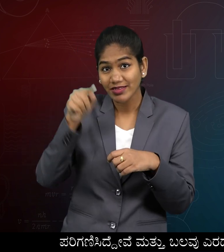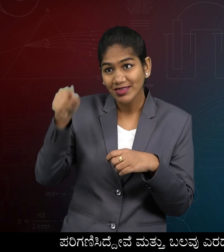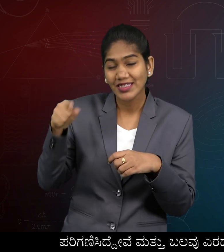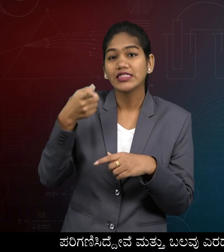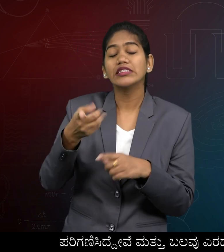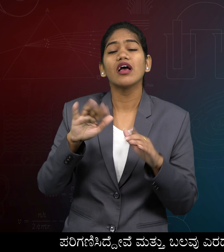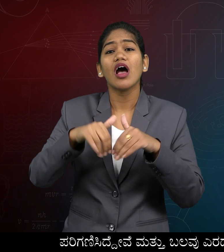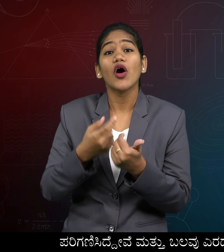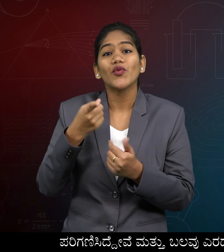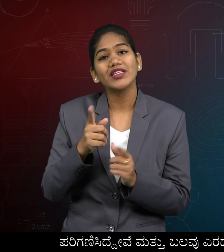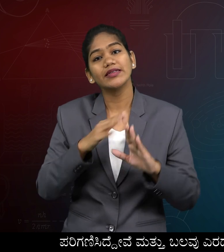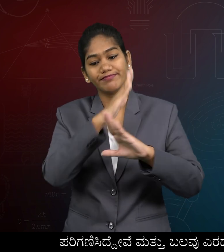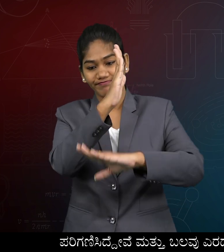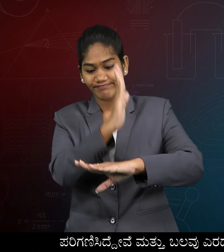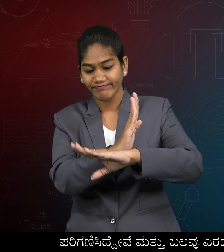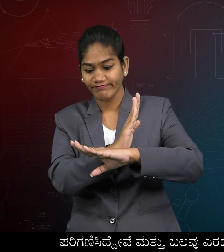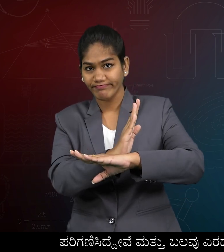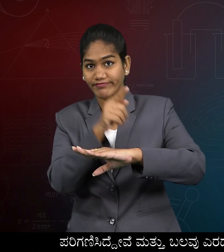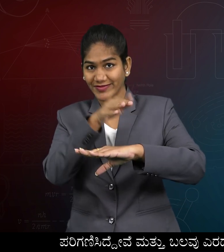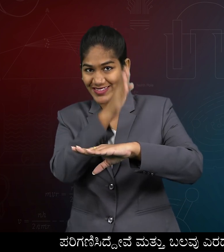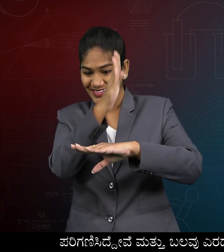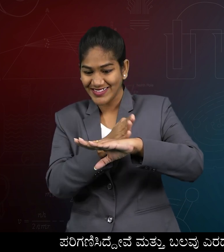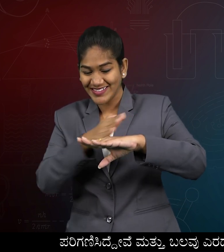ಎರಡಕ್ಕೂ ಲಂಬವಾಗಿರುವುದನ್ನು ಕಂಡುಕೊಂಡಿದ್ದೇವೆ.